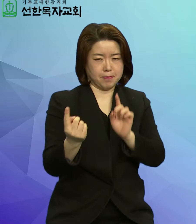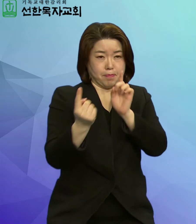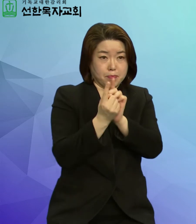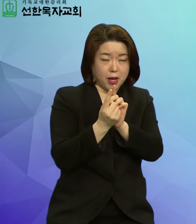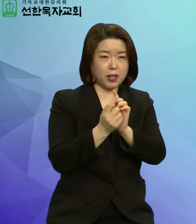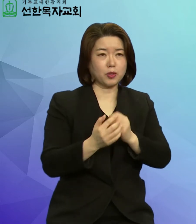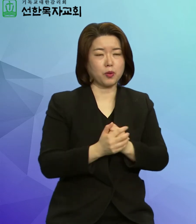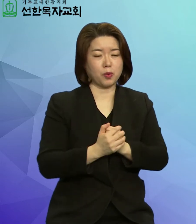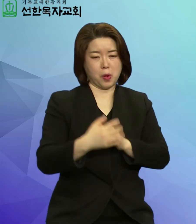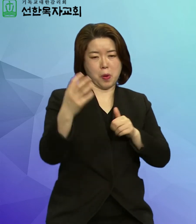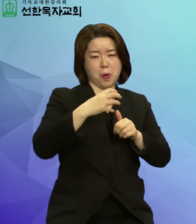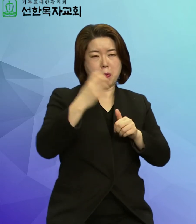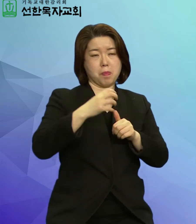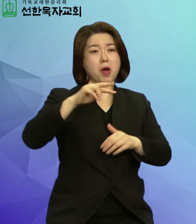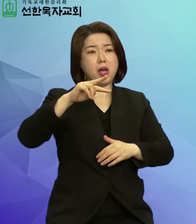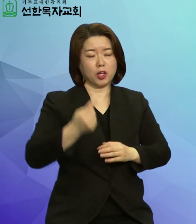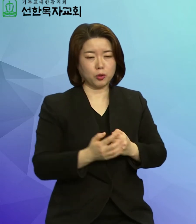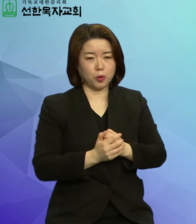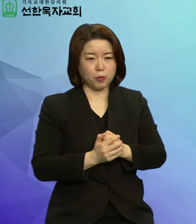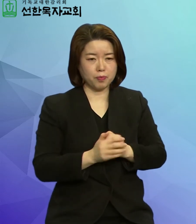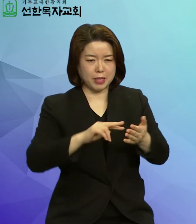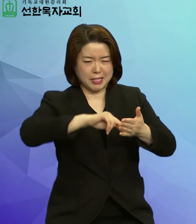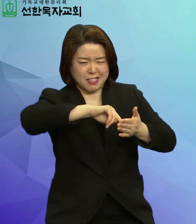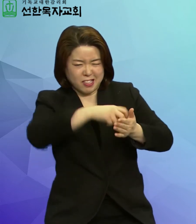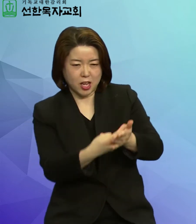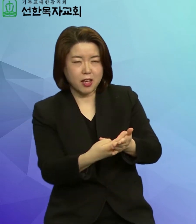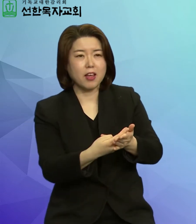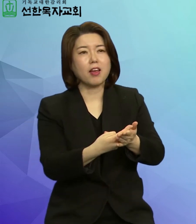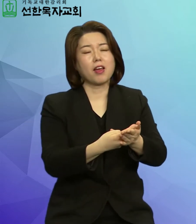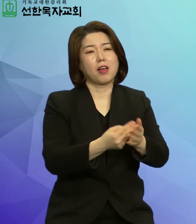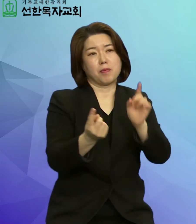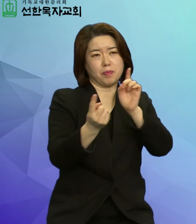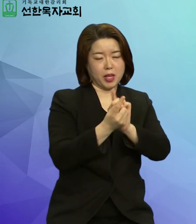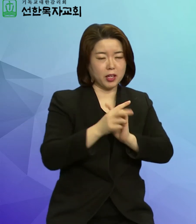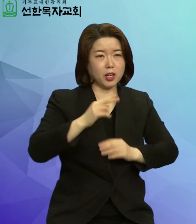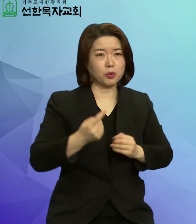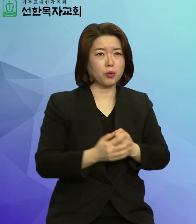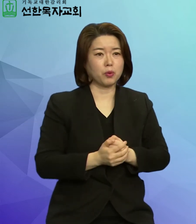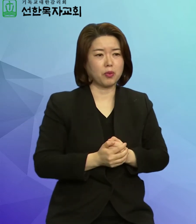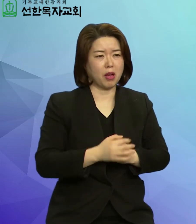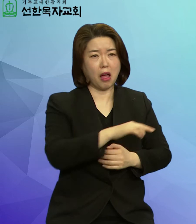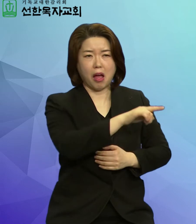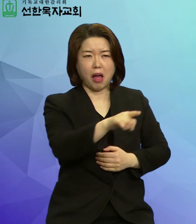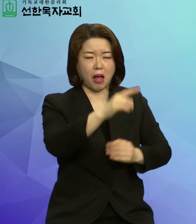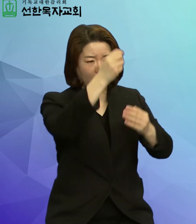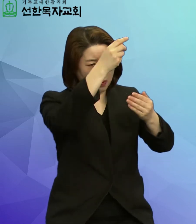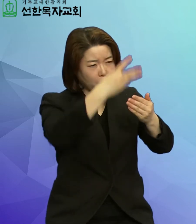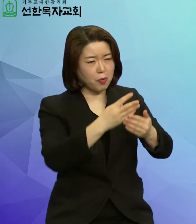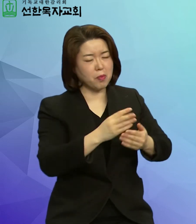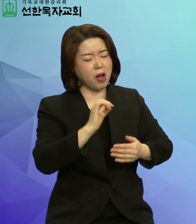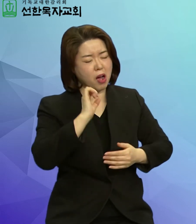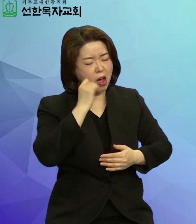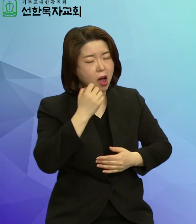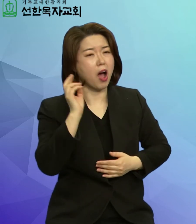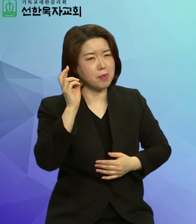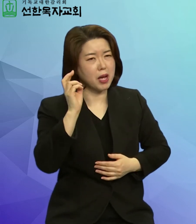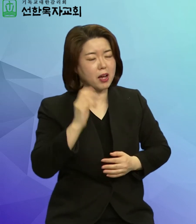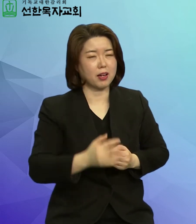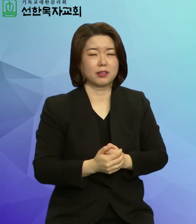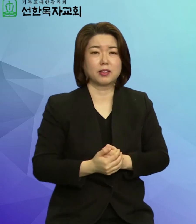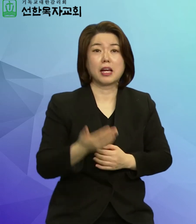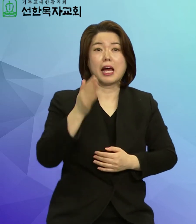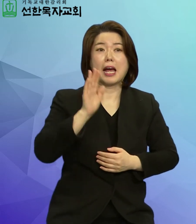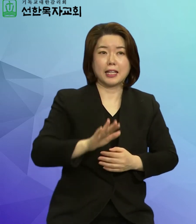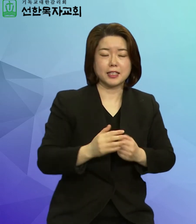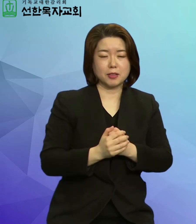일을 당해도, 박해를 당해도, 거꾸로 뜨림을 당해도 얼마나 어렵게 살았습니까?